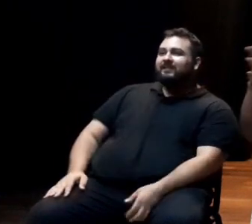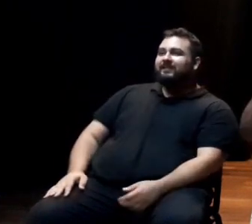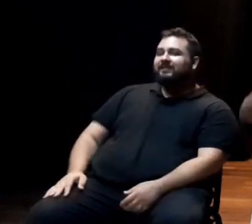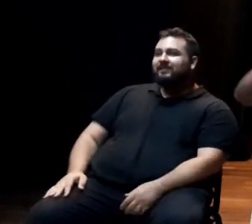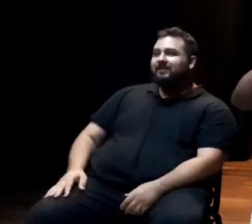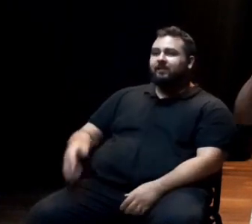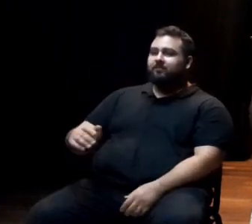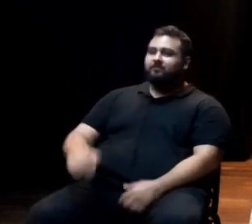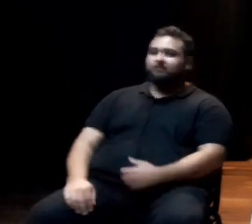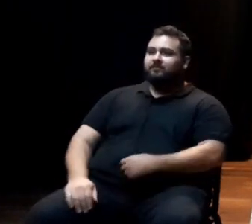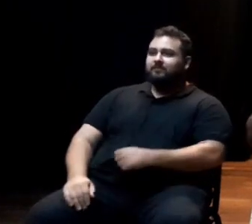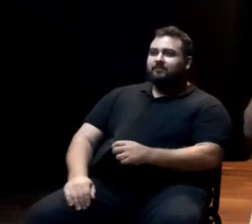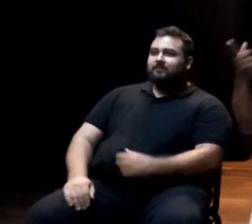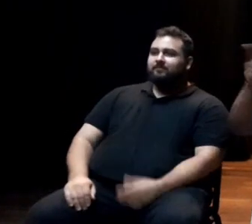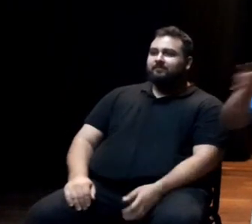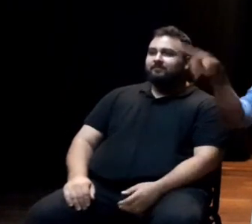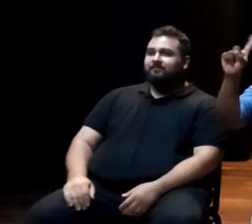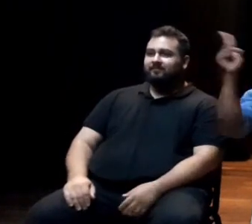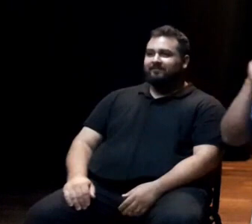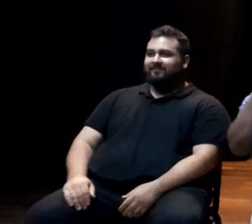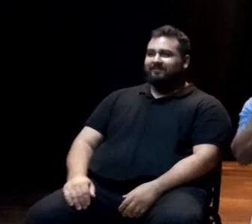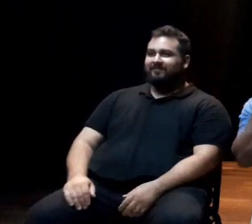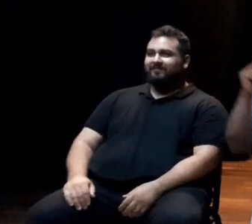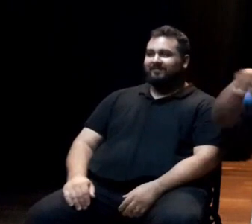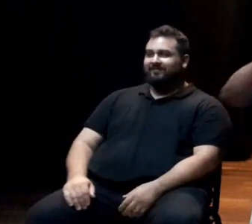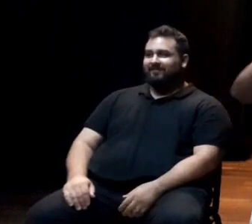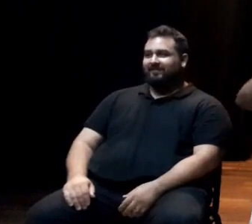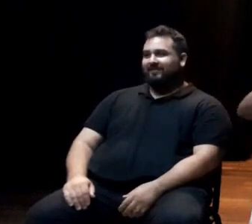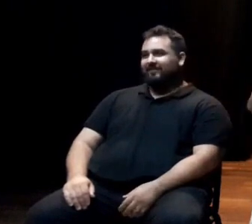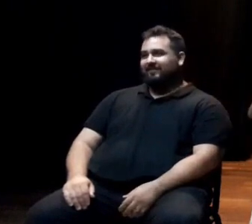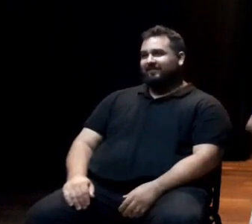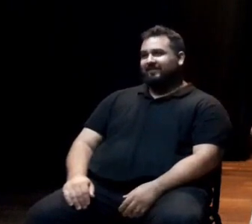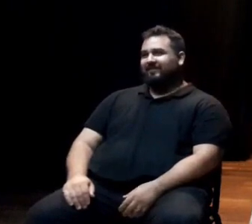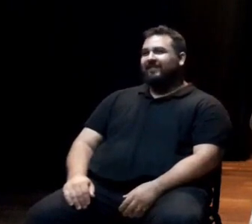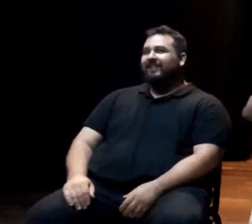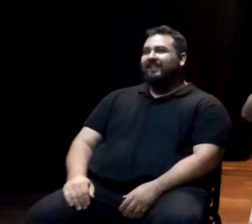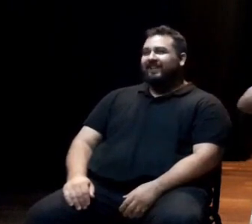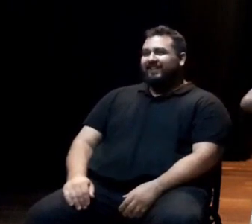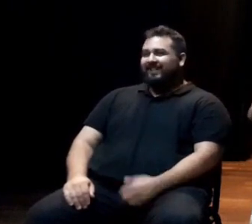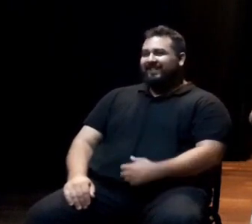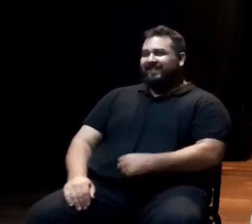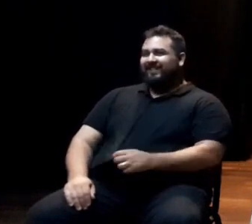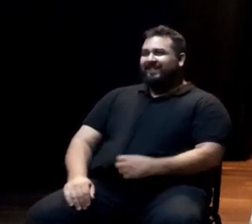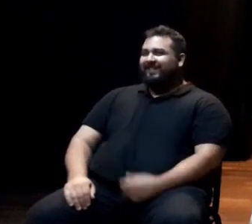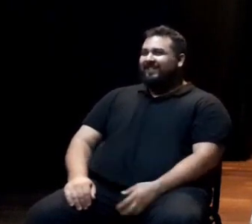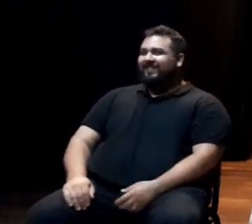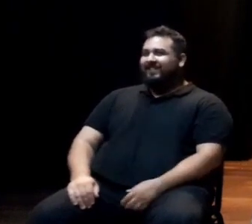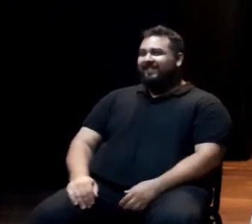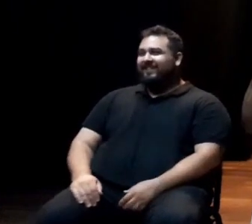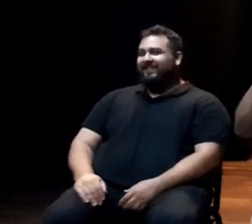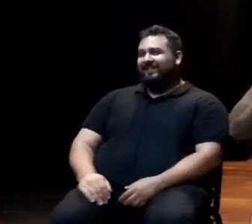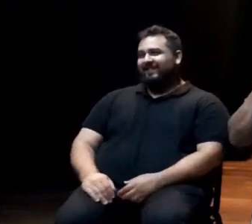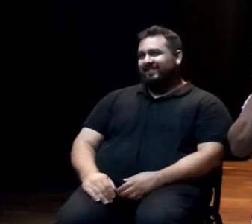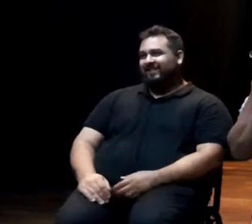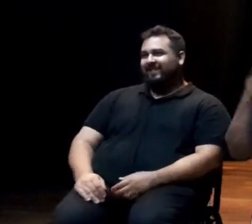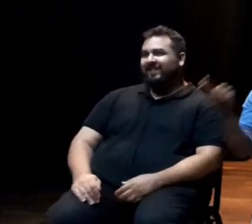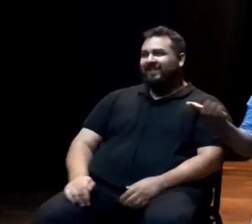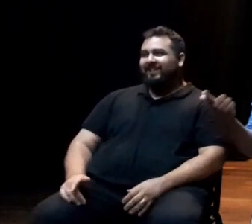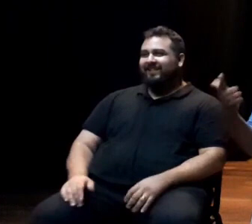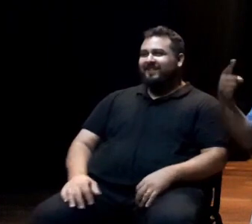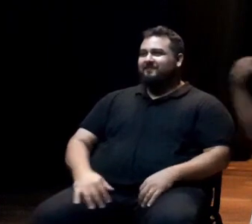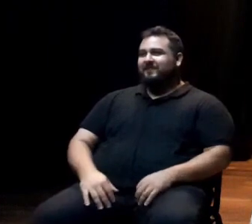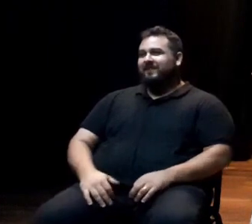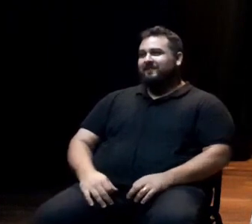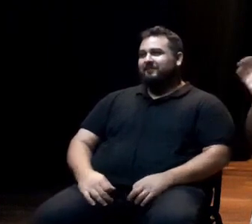Eu não Então, uso você está português, eu misturando uso a língua duas de coisas. Você sinais. fala que não é para surdo, aí você fala que é brasileiro, que é português, usa português, aí fala que é para